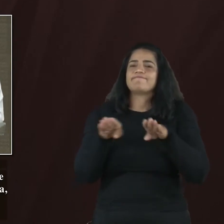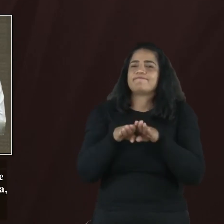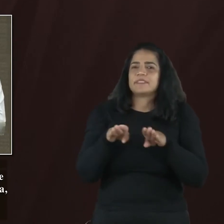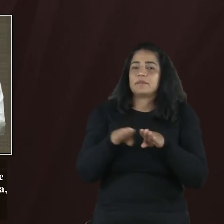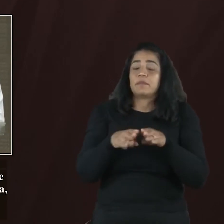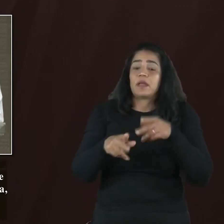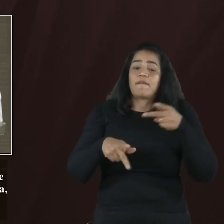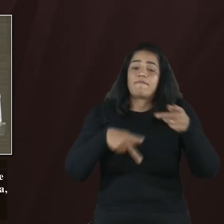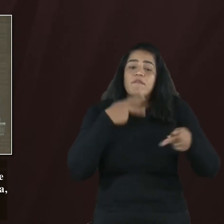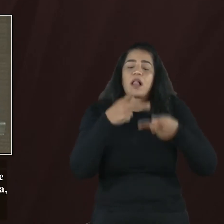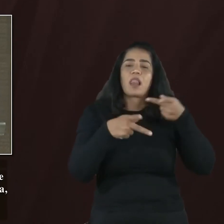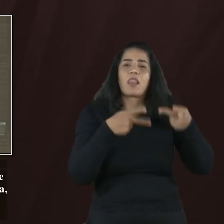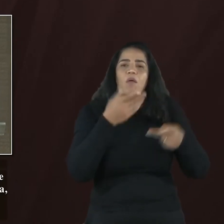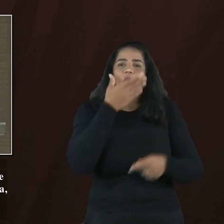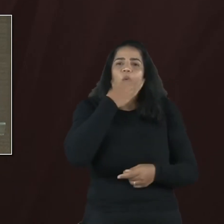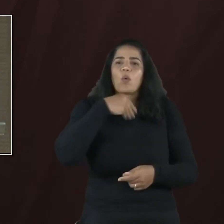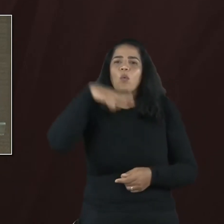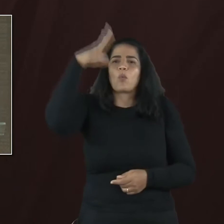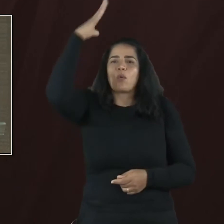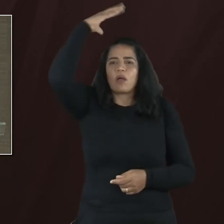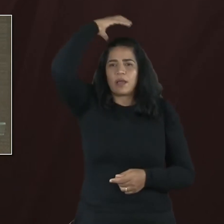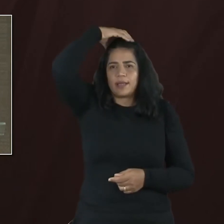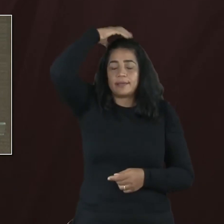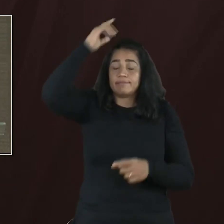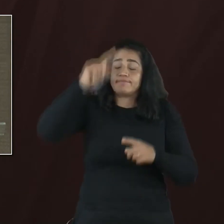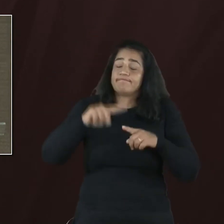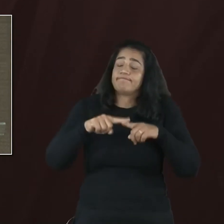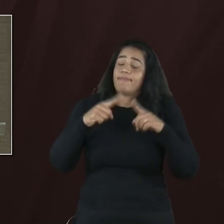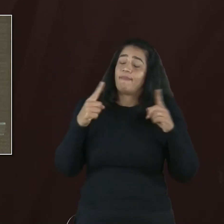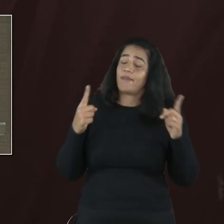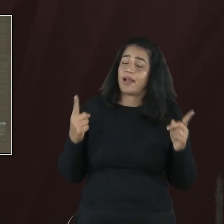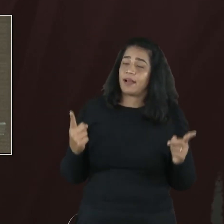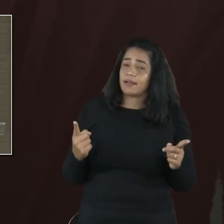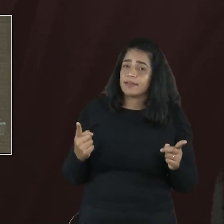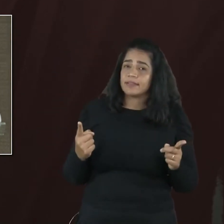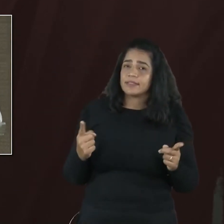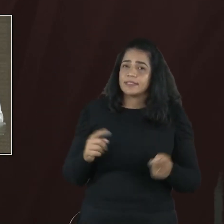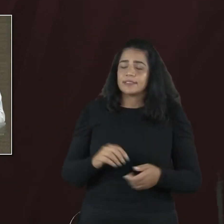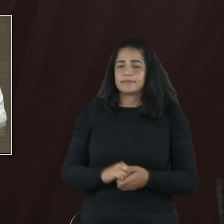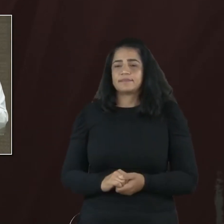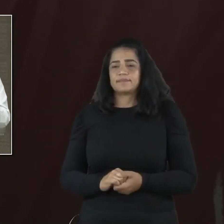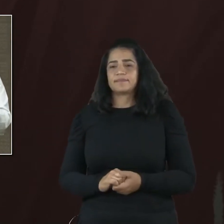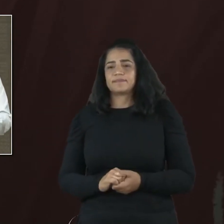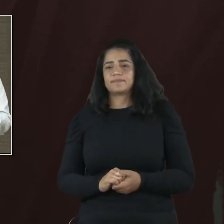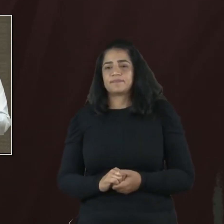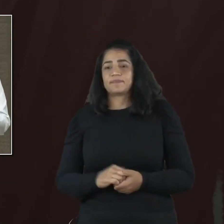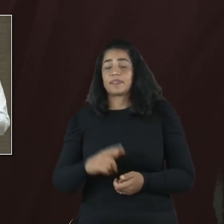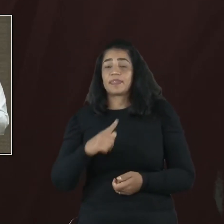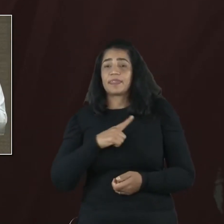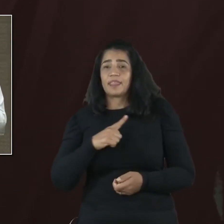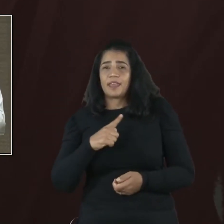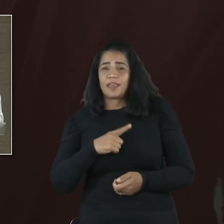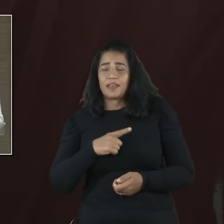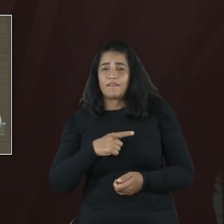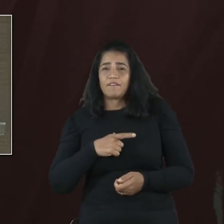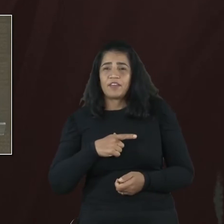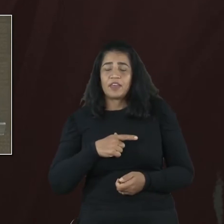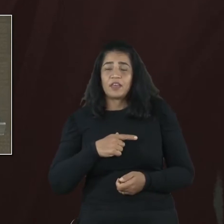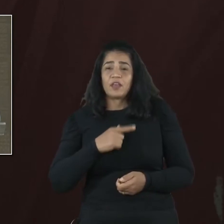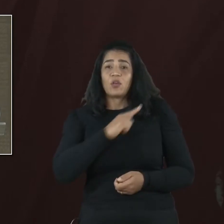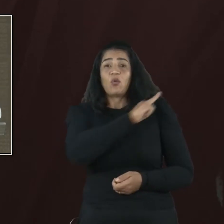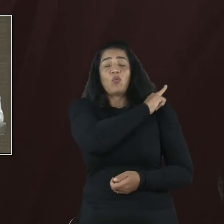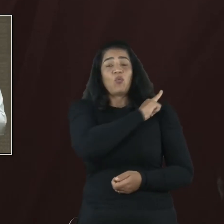falou com reis. Mas houve um momento, vocês sabem, quando o Félix, governador